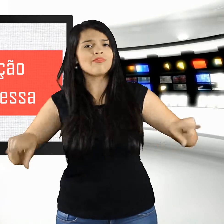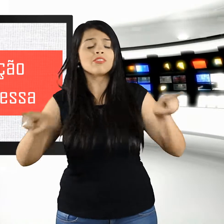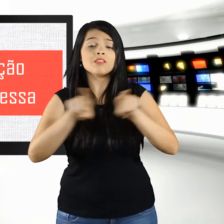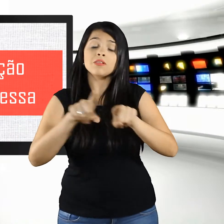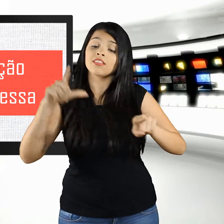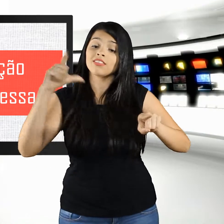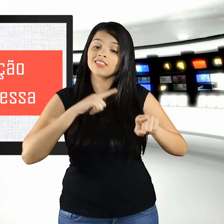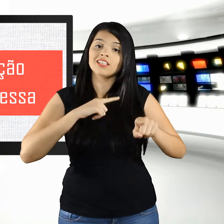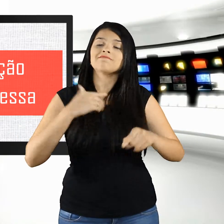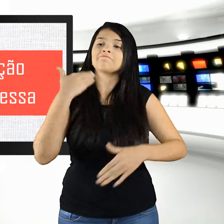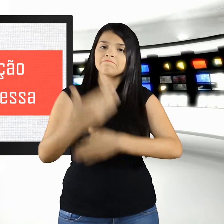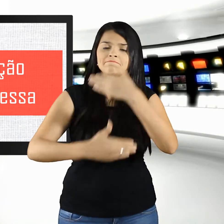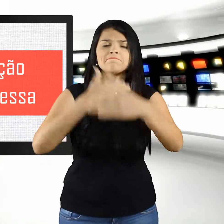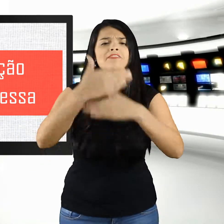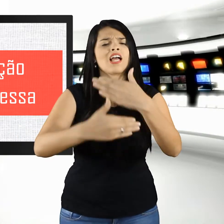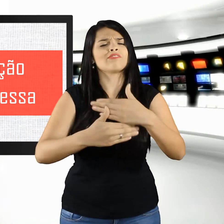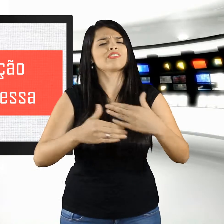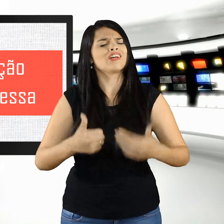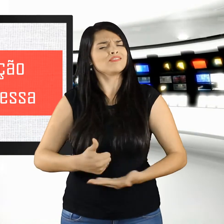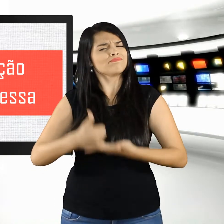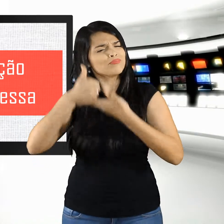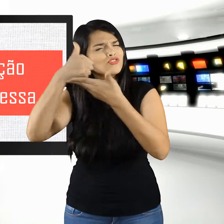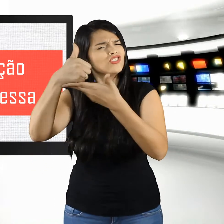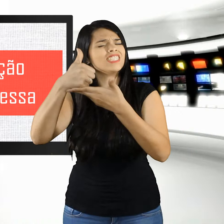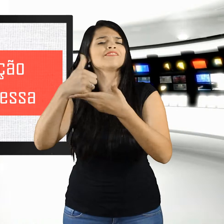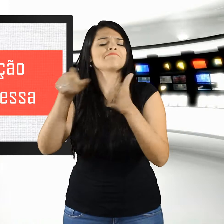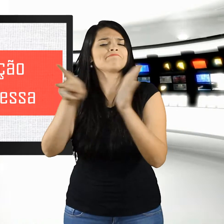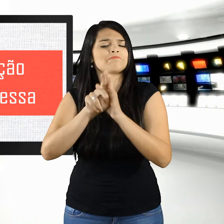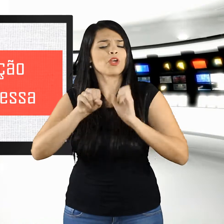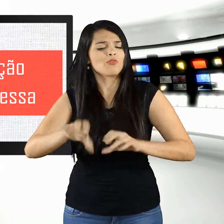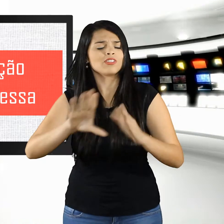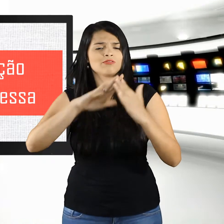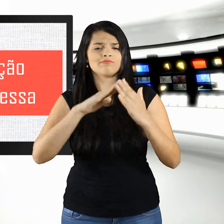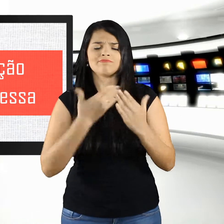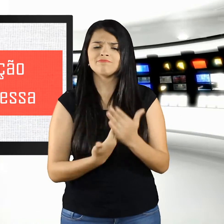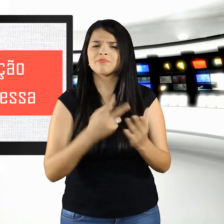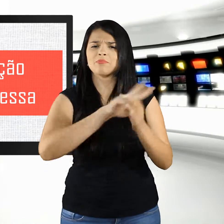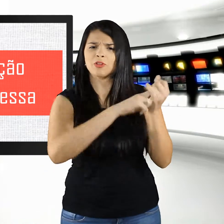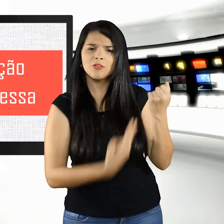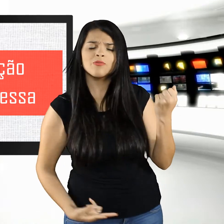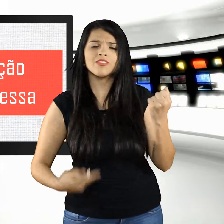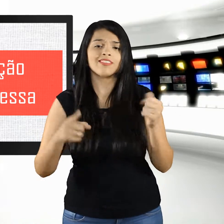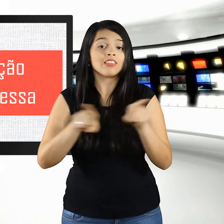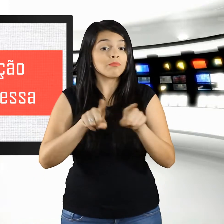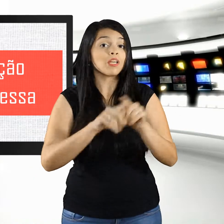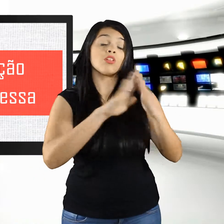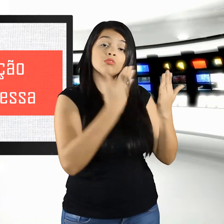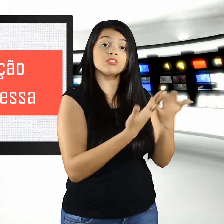consequência, os avanços positivos nas políticas de educação bilíngue, na perspectiva da educação inclusiva, previstos no Plano Nacional de